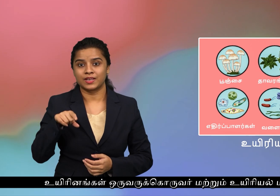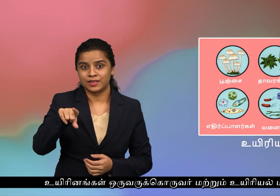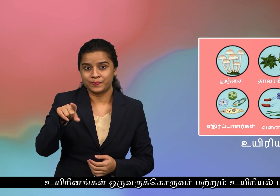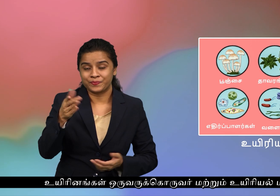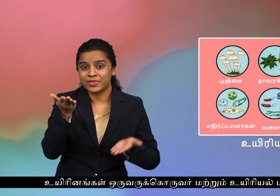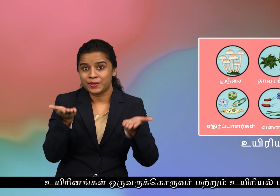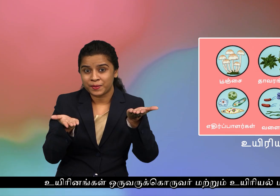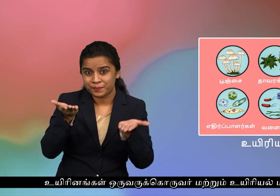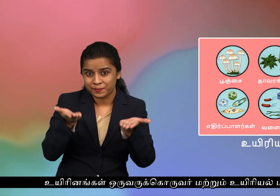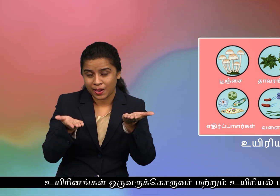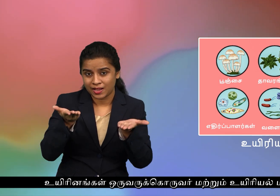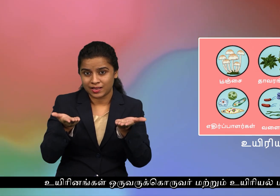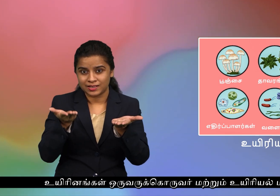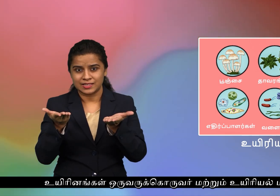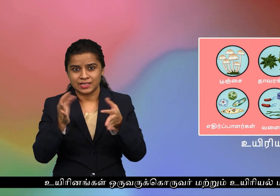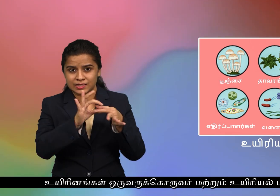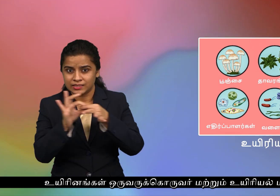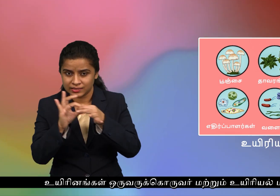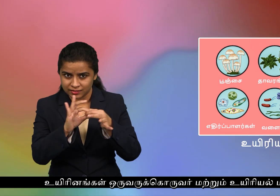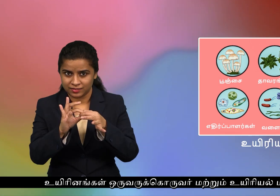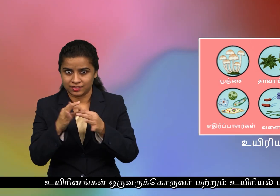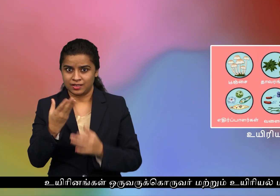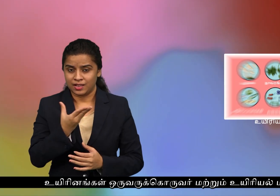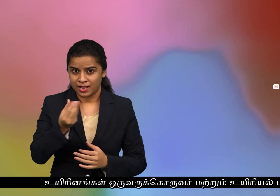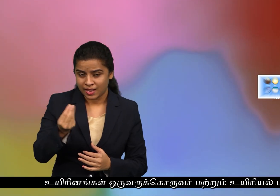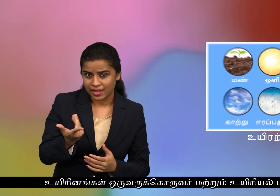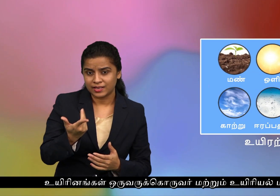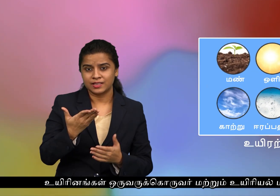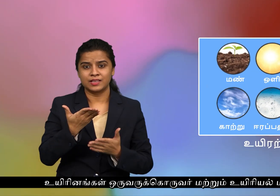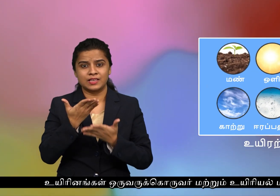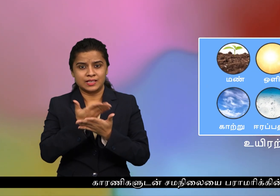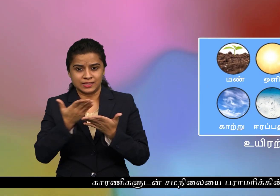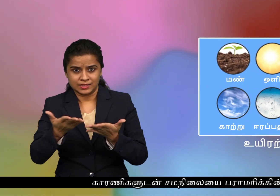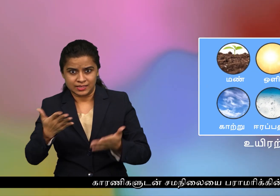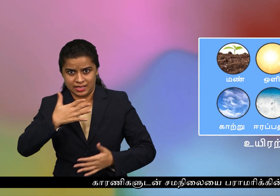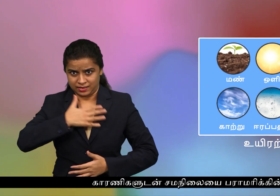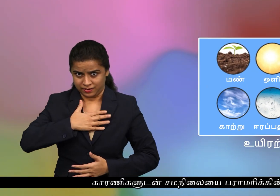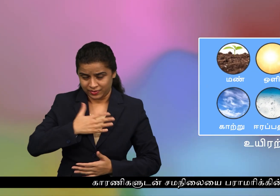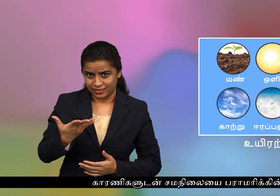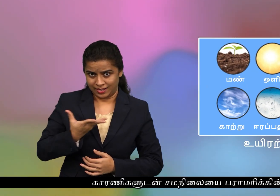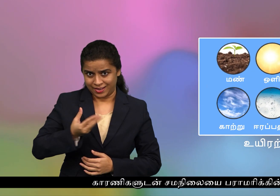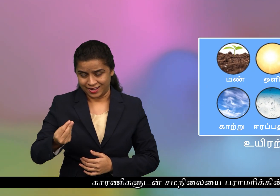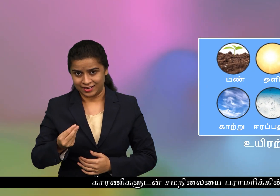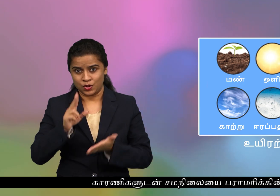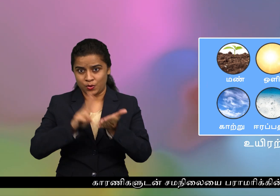உயிரினங்கள் ஒருவருக்கொருவர் மற்றும் உயிரியல் மற்றும் உயிரற்ற காரணிகளுடன் சமநிலையை